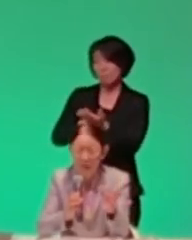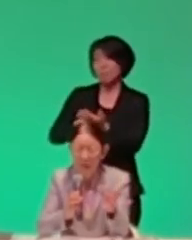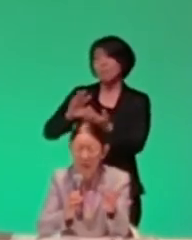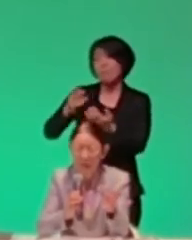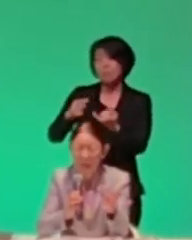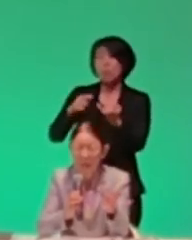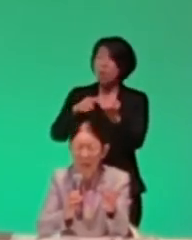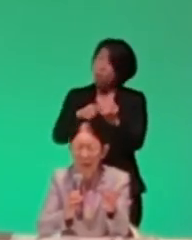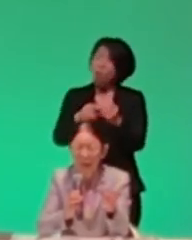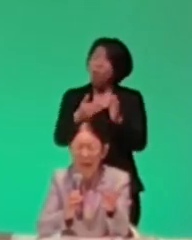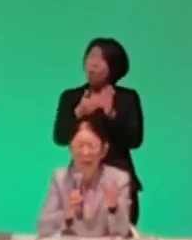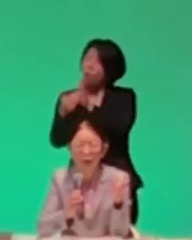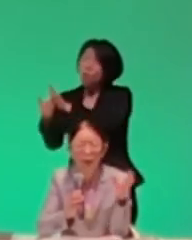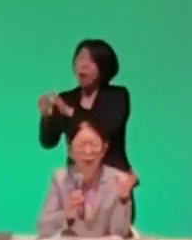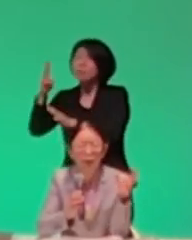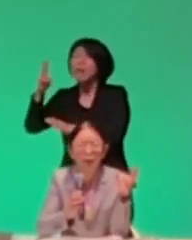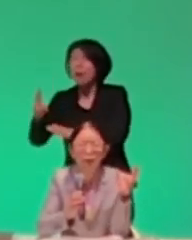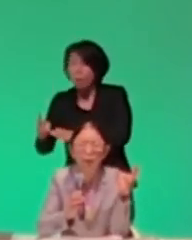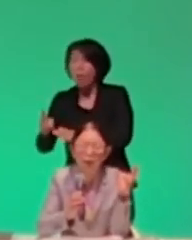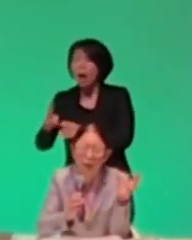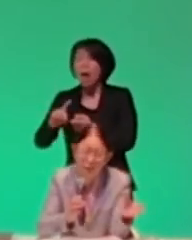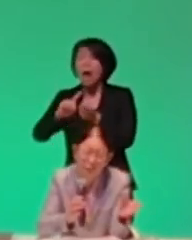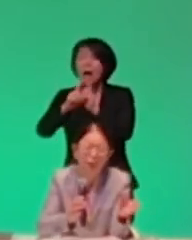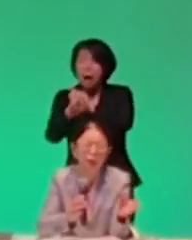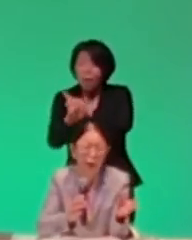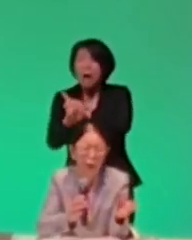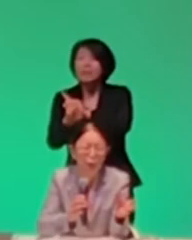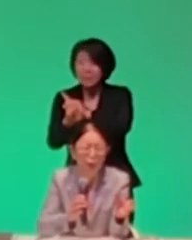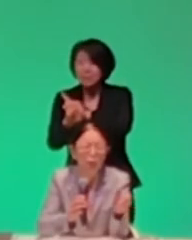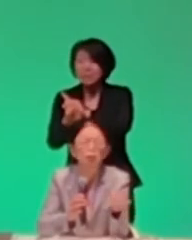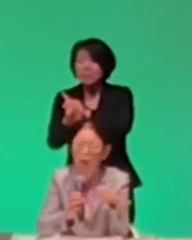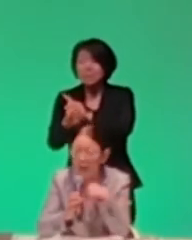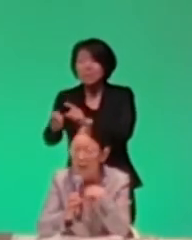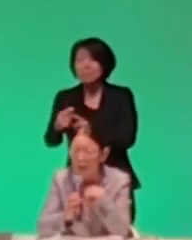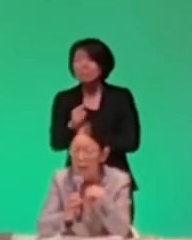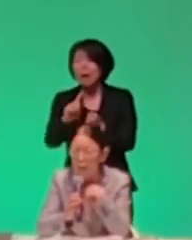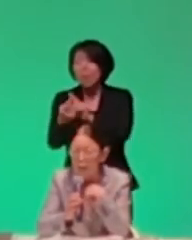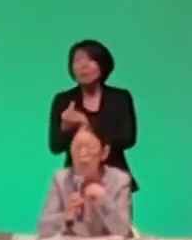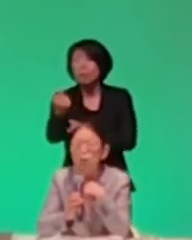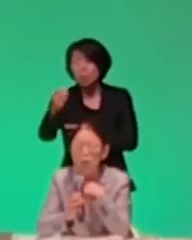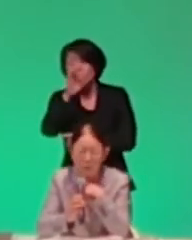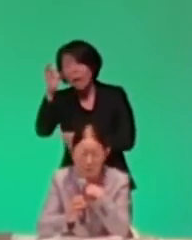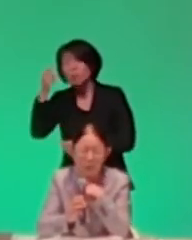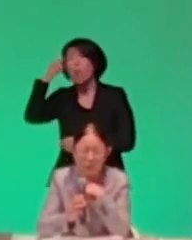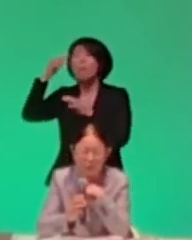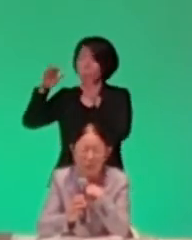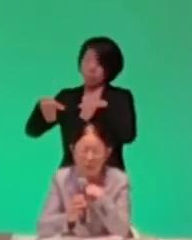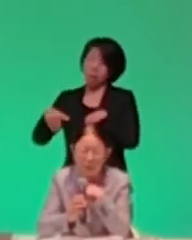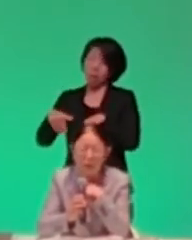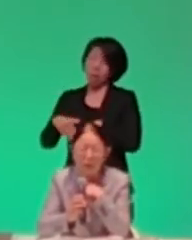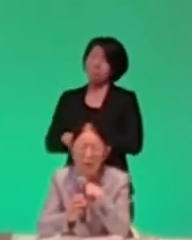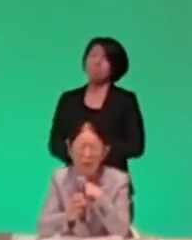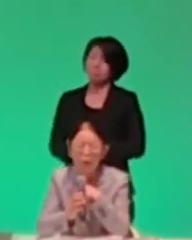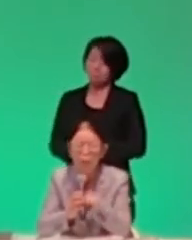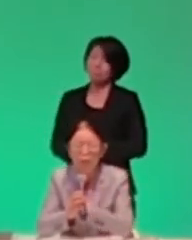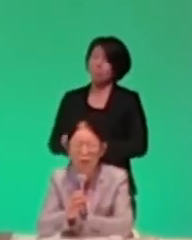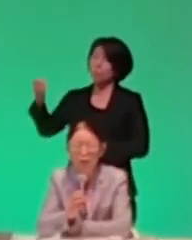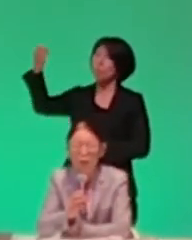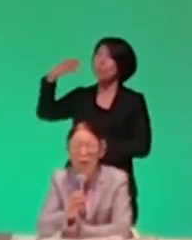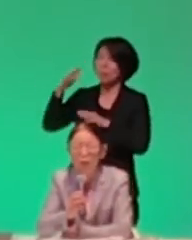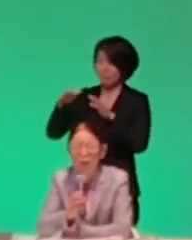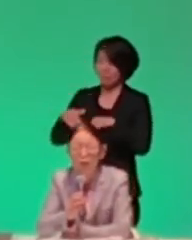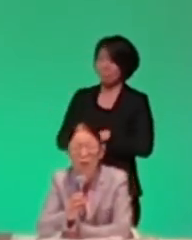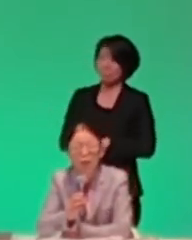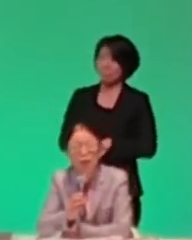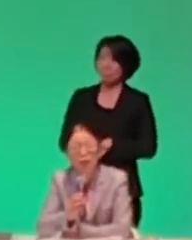きっと行けないだろうから代わりに行けるやつを探しといてやろうって思ったんだというふうに言ってくれました。でやっぱ